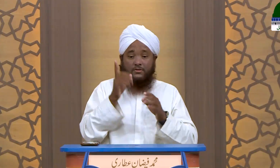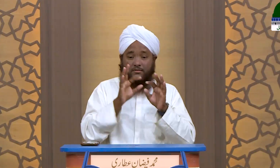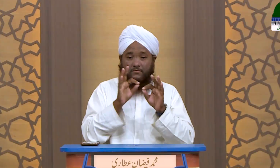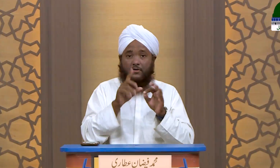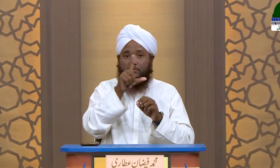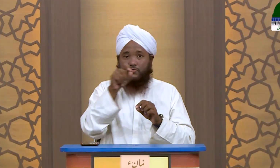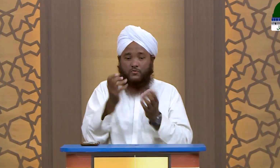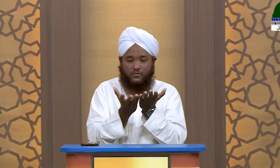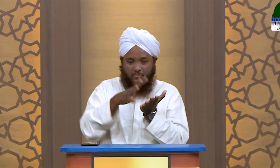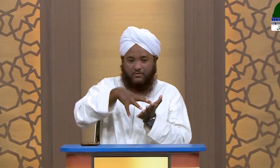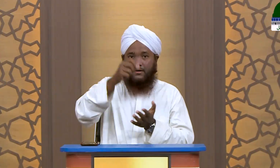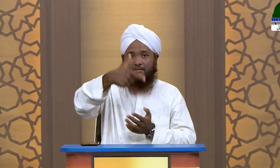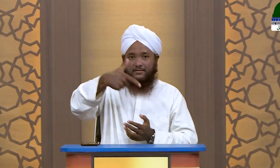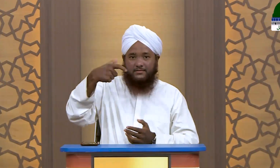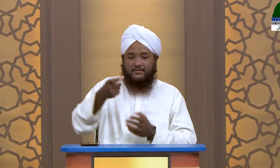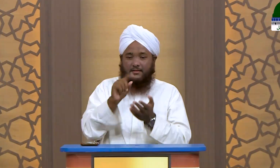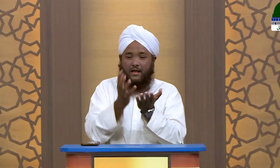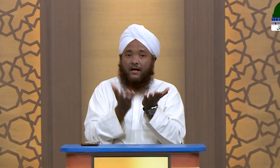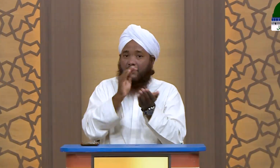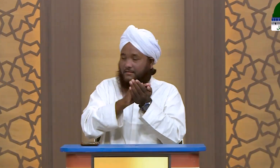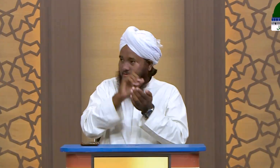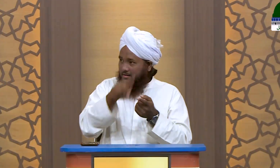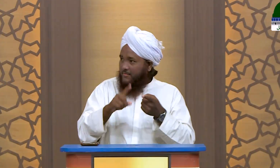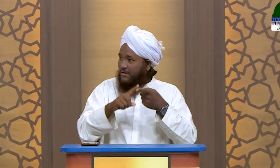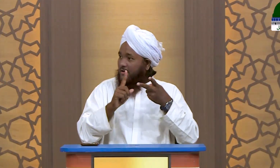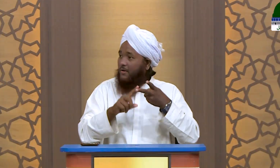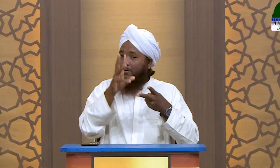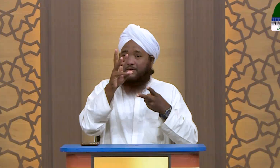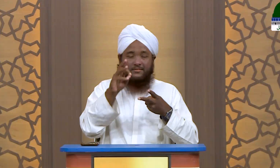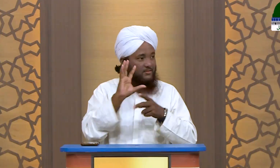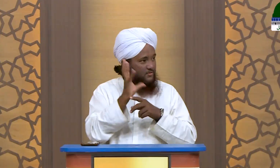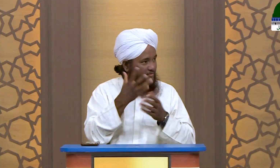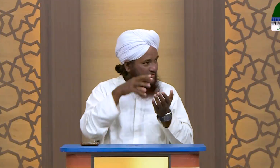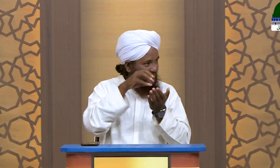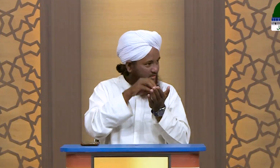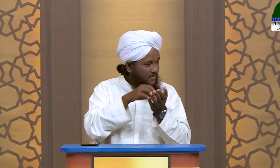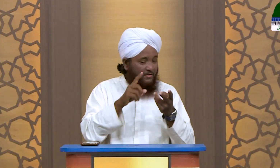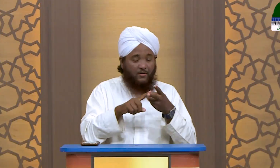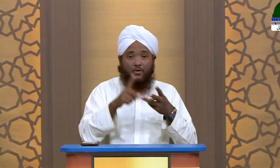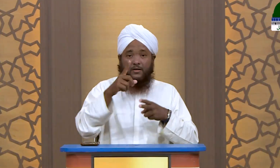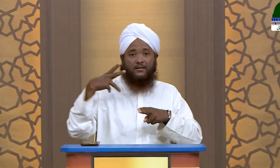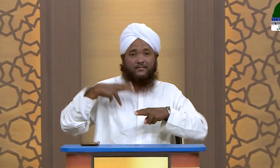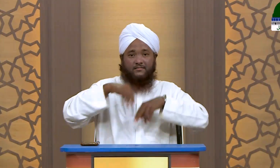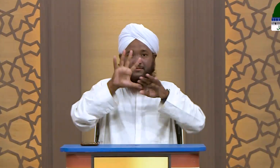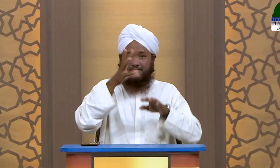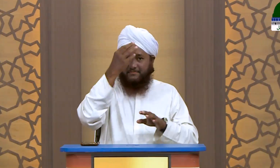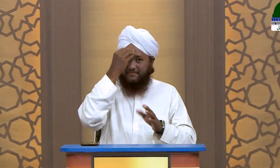گا، 70 آخرت کی اور 30 دنیا کی، اور اللہ پاک ایک فرشتہ مقرر فرما دے گا جو اس